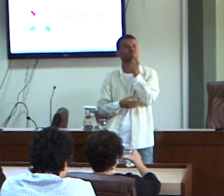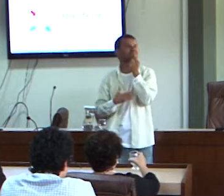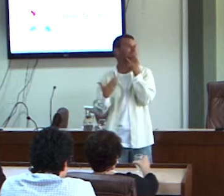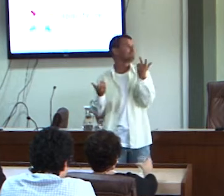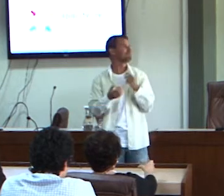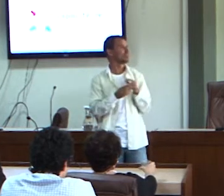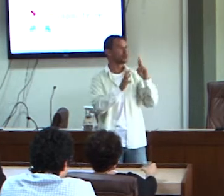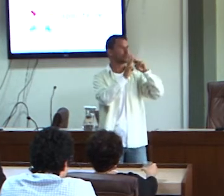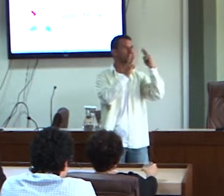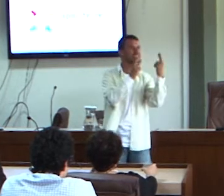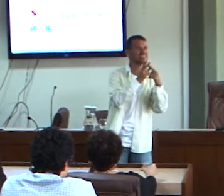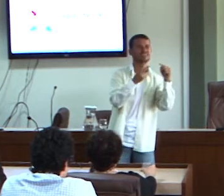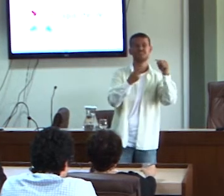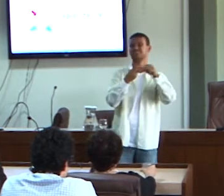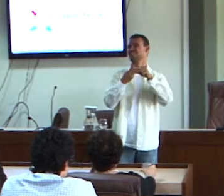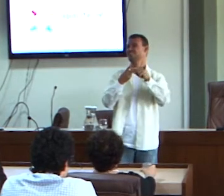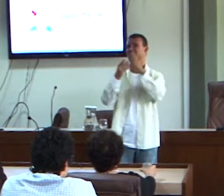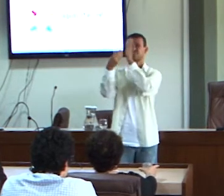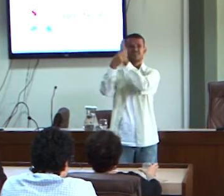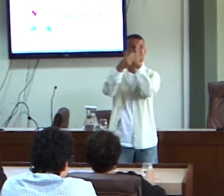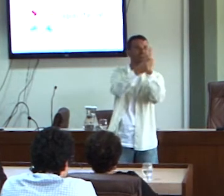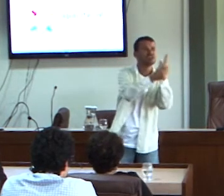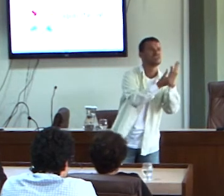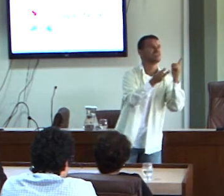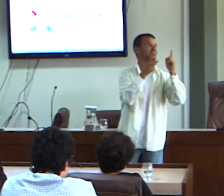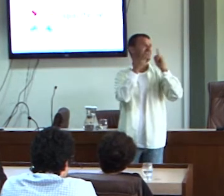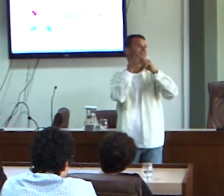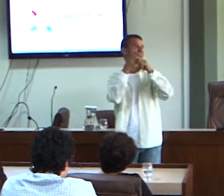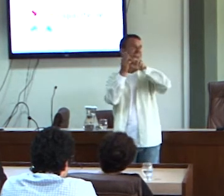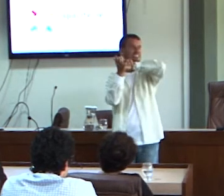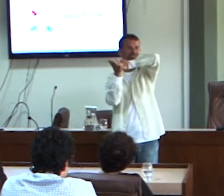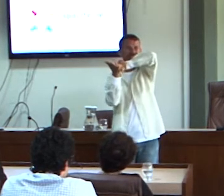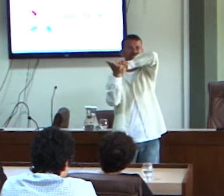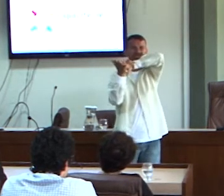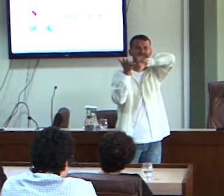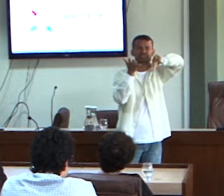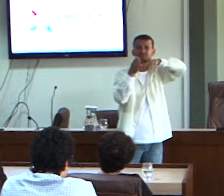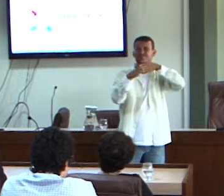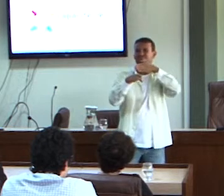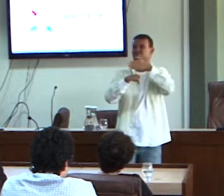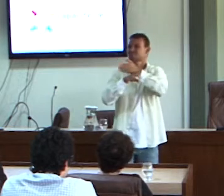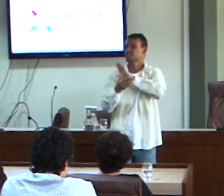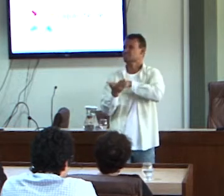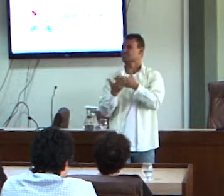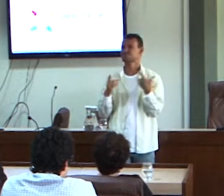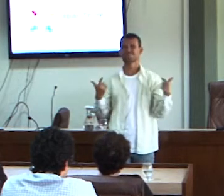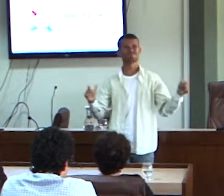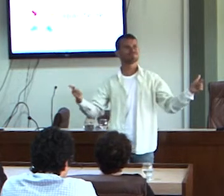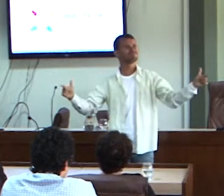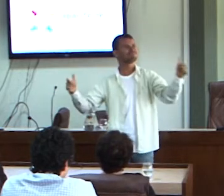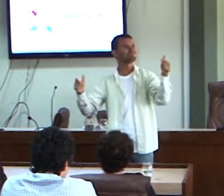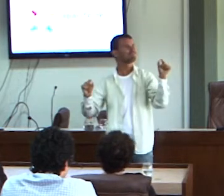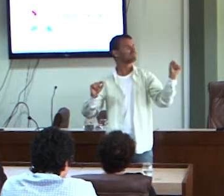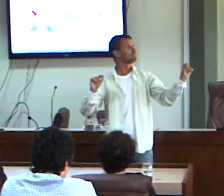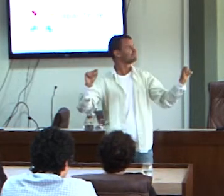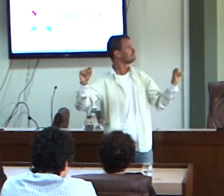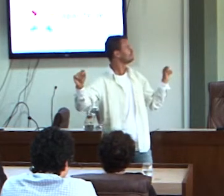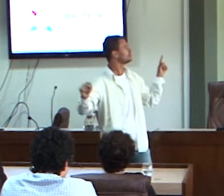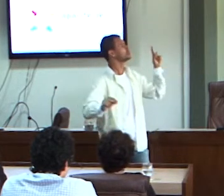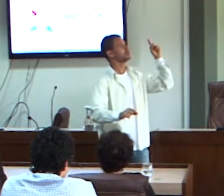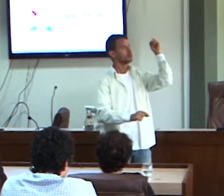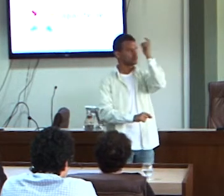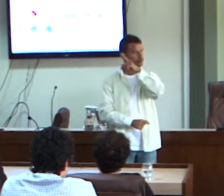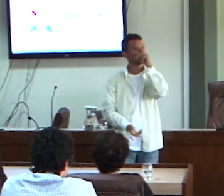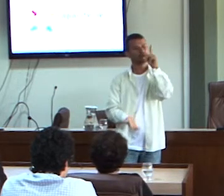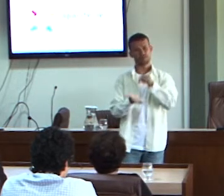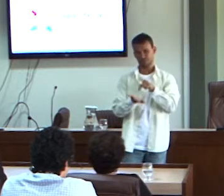nós nesses locais, porque não há lá quem saiba a língua de sinais. Por exemplo, na biblioteca, ou no Resum, no DAA, não tem intérprete disponível